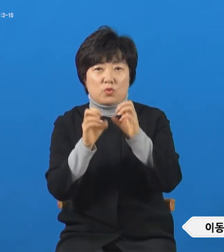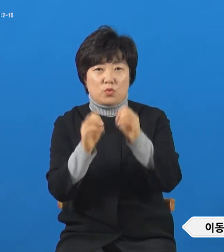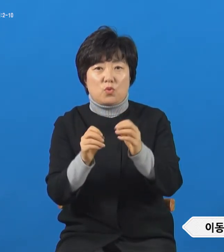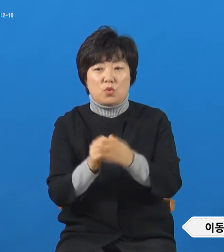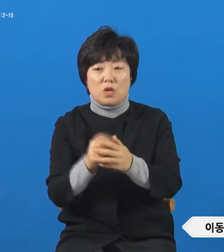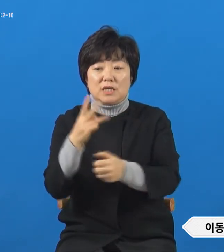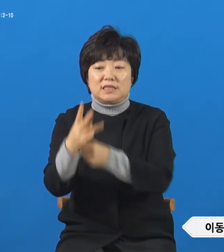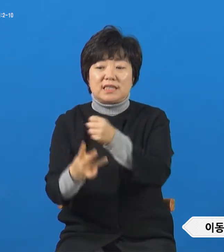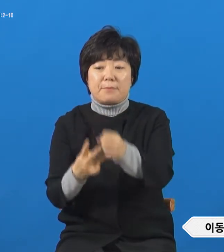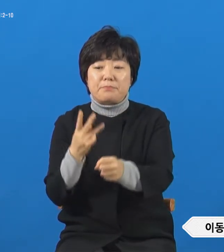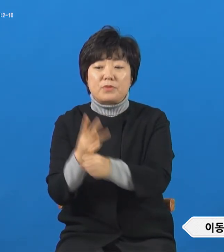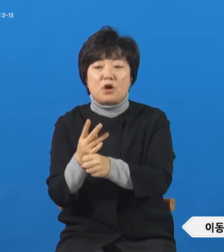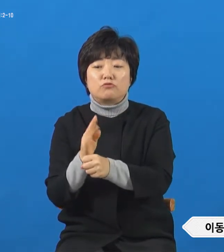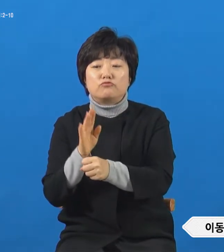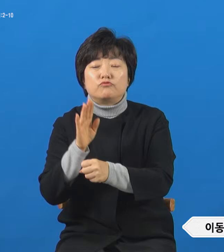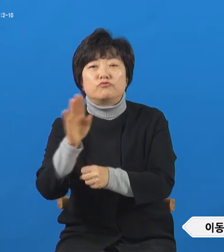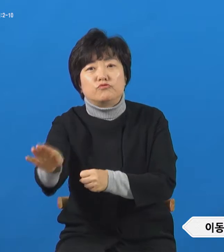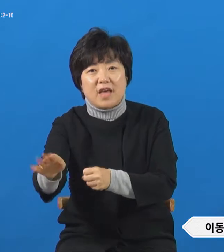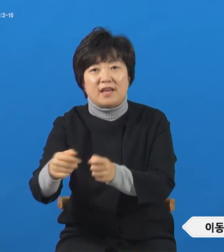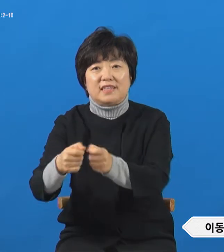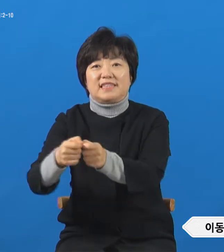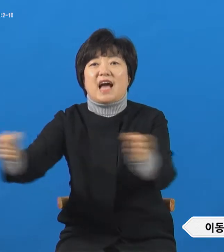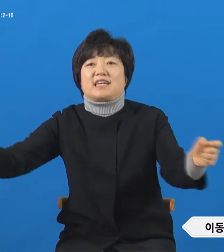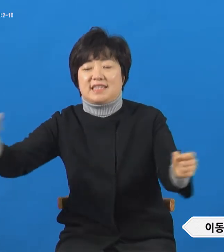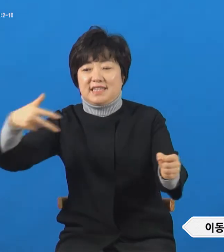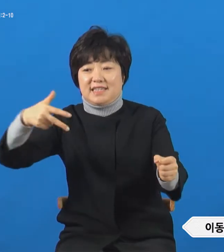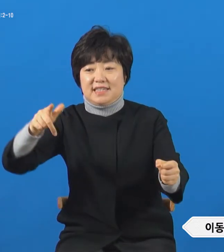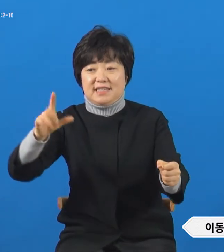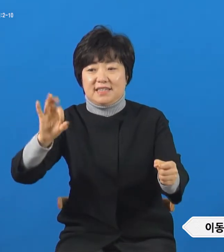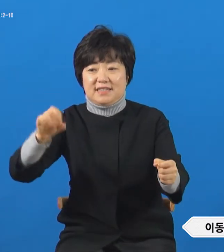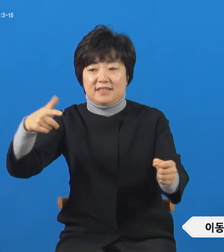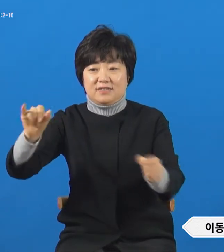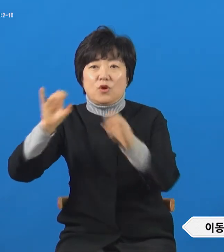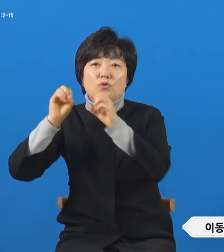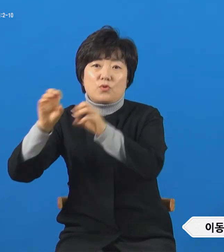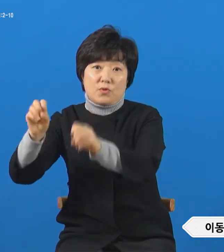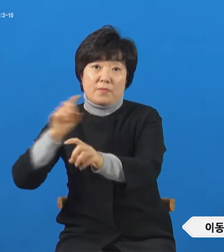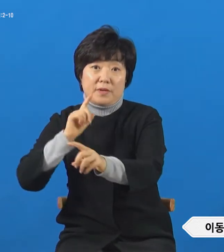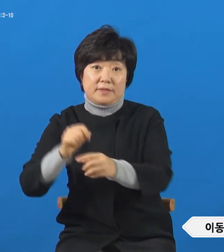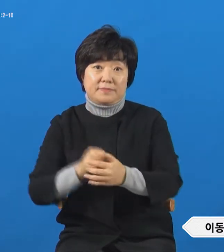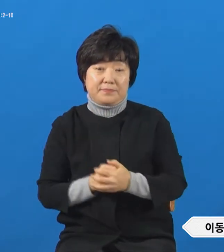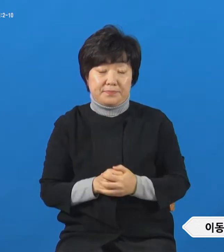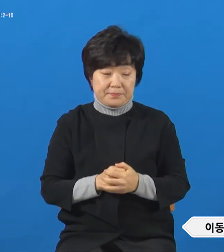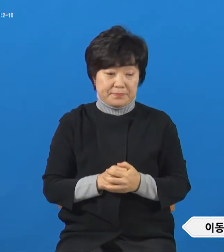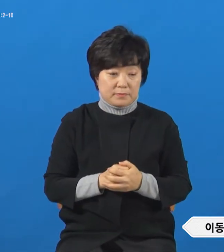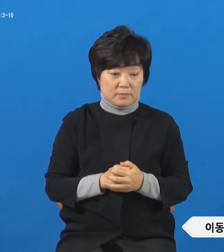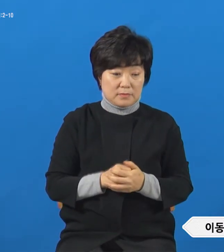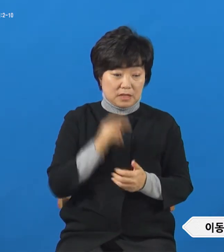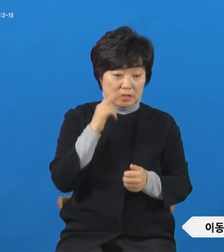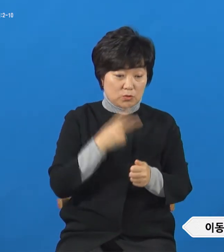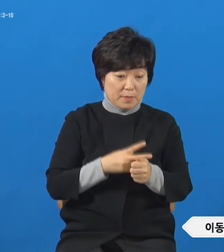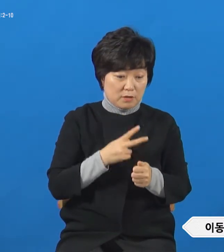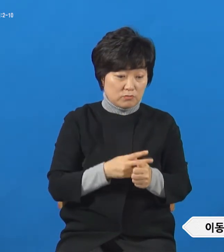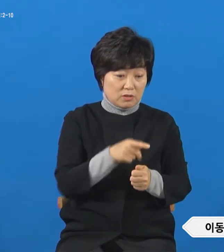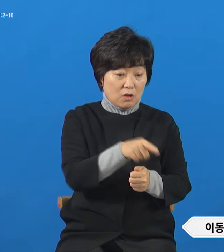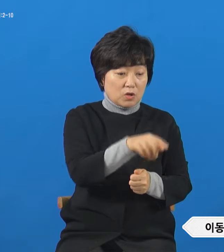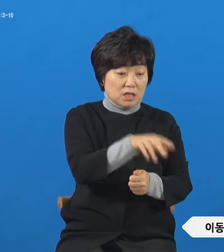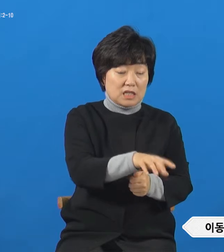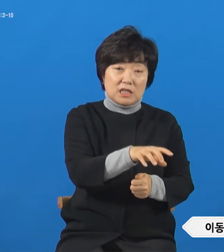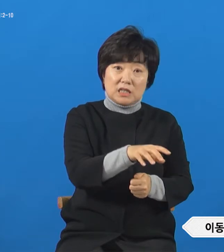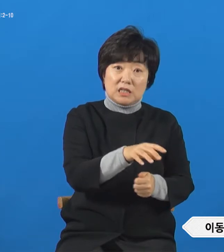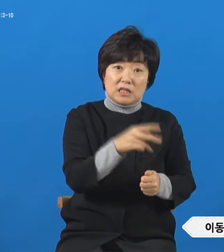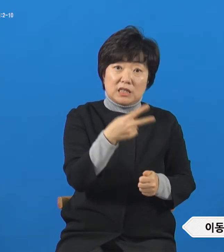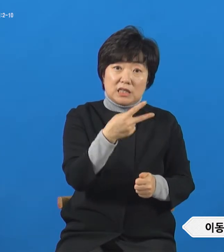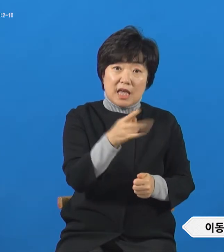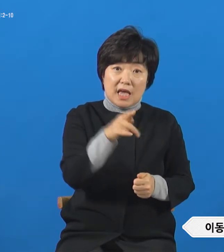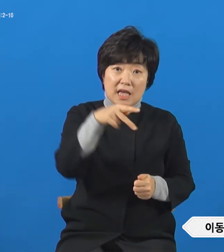미션, 장기 선교라고 부르는 것입니다. 그렇다면 바울은 데살로니가에서 매우 짤막한